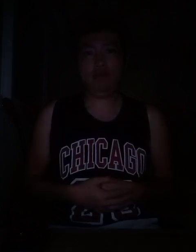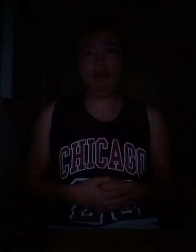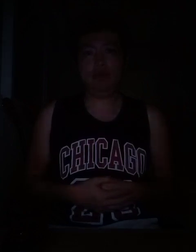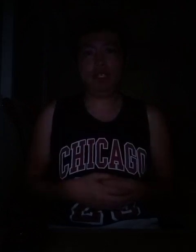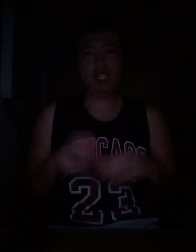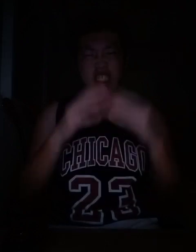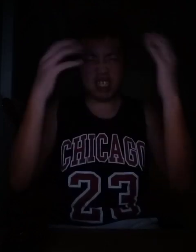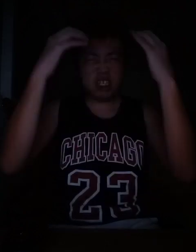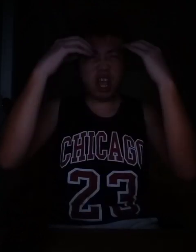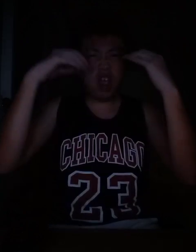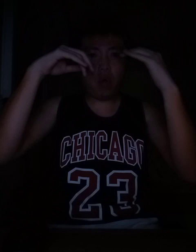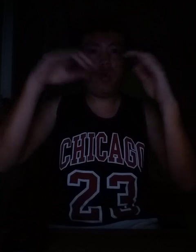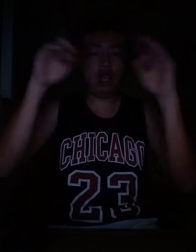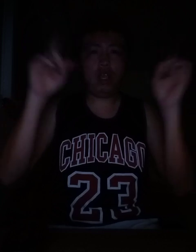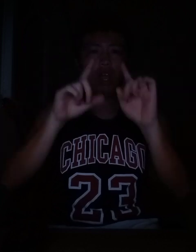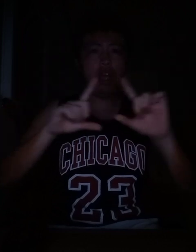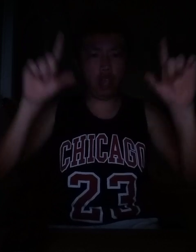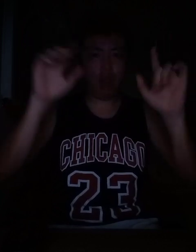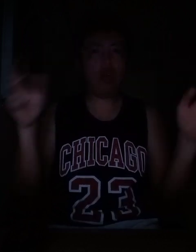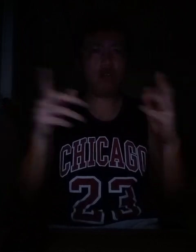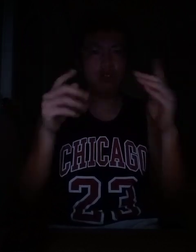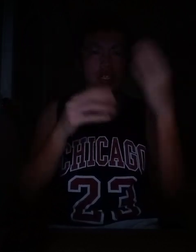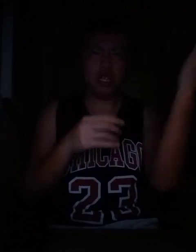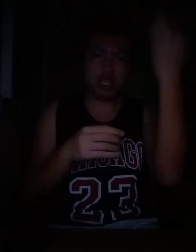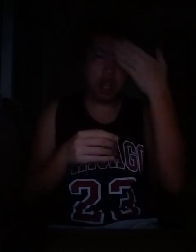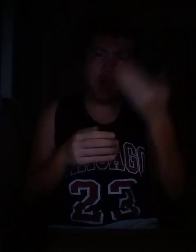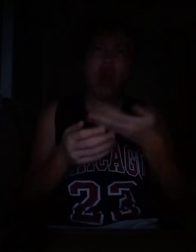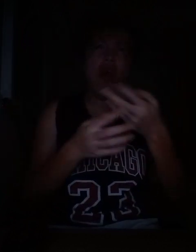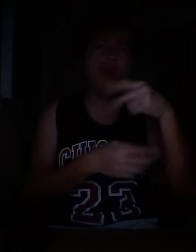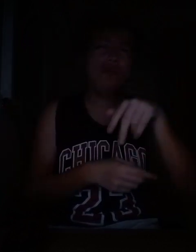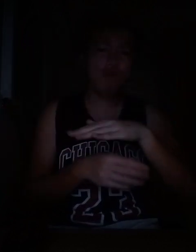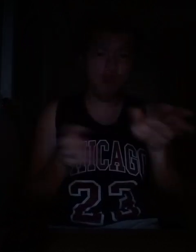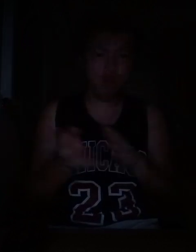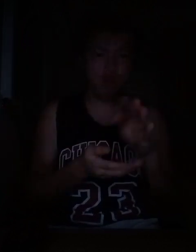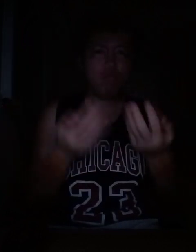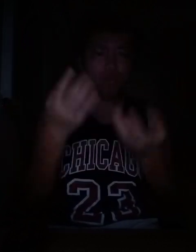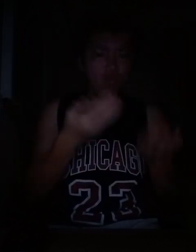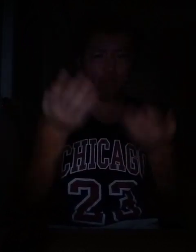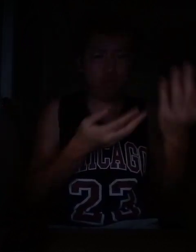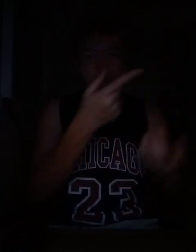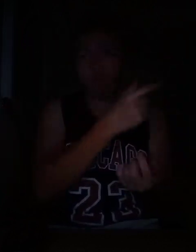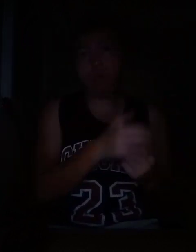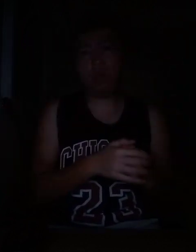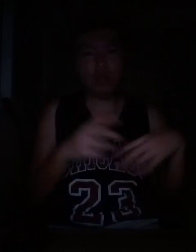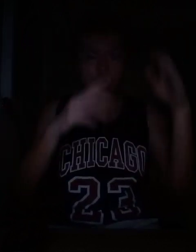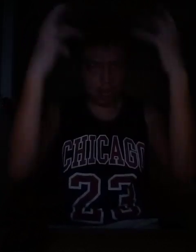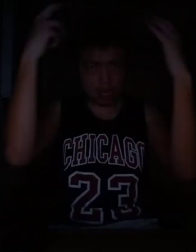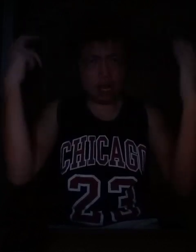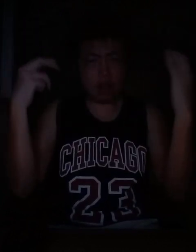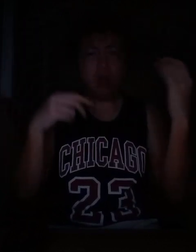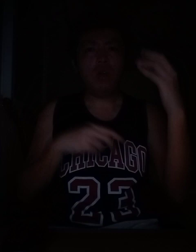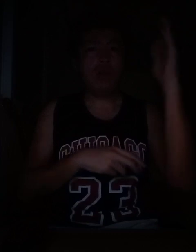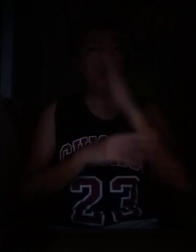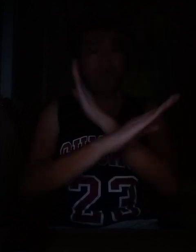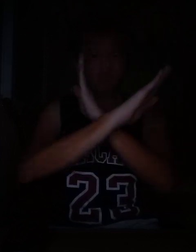찌는 듯한 더위에 한낮 도심은 뜨거운 열기를 뿜어냅니다. 양산을 써도 폭염을 막기에는